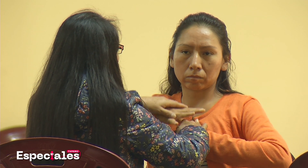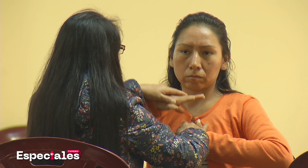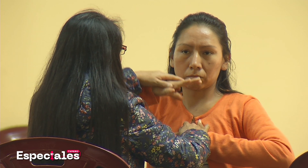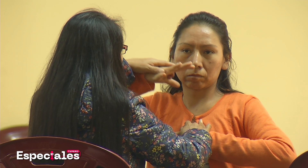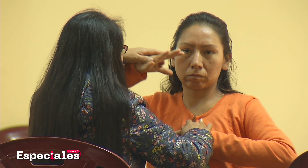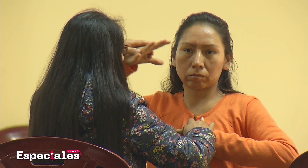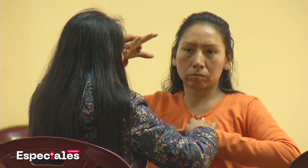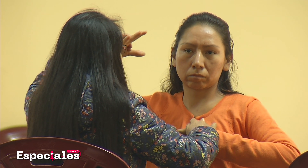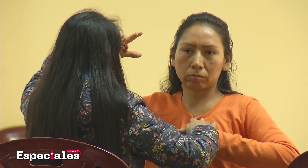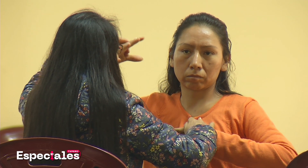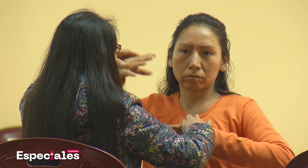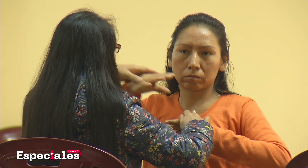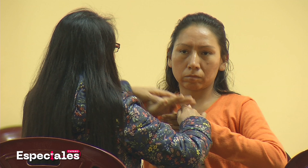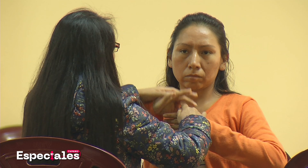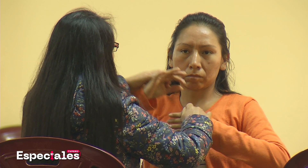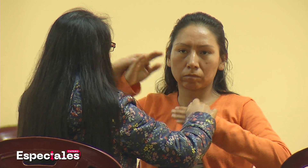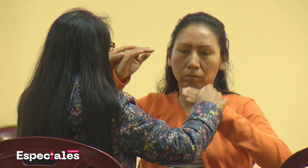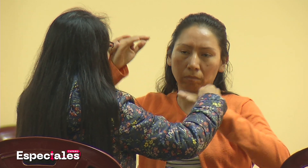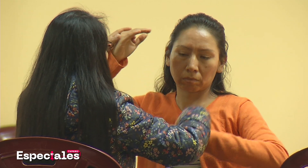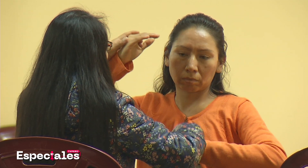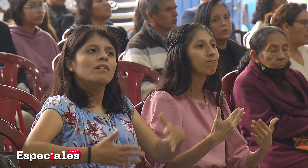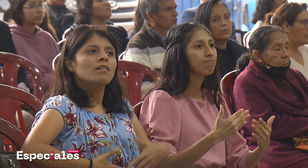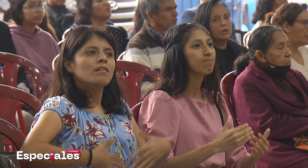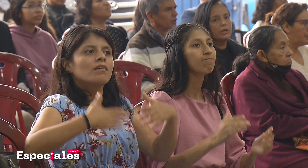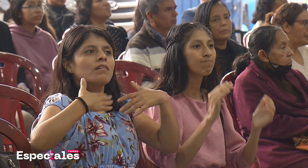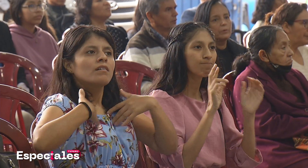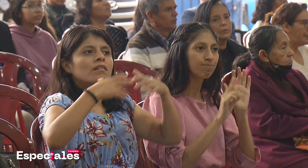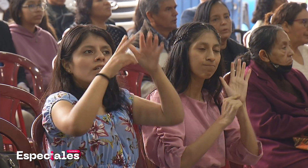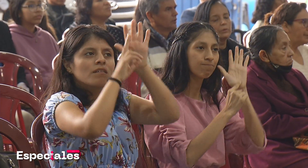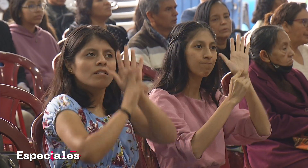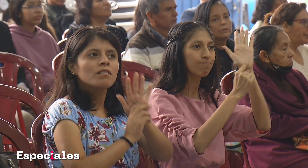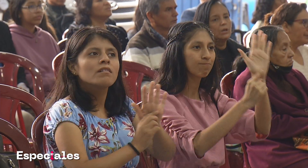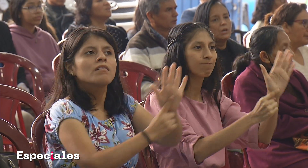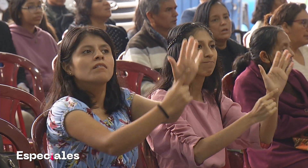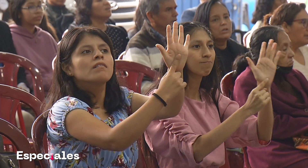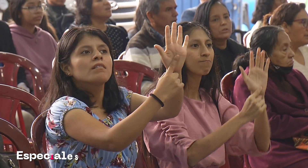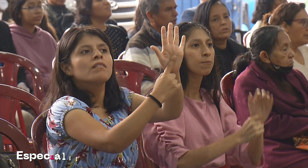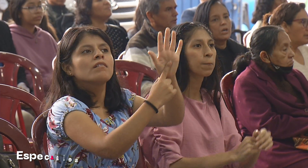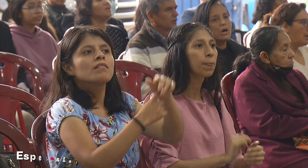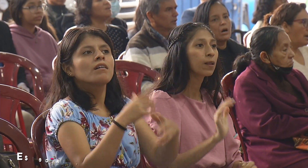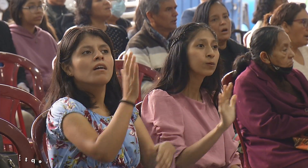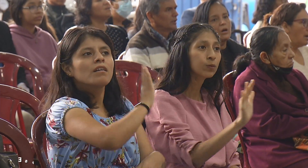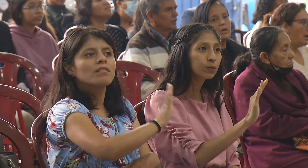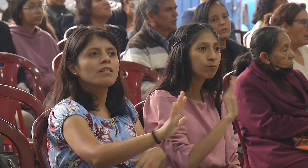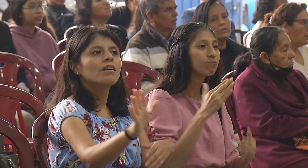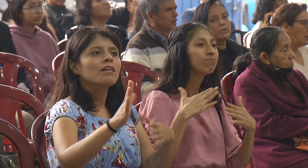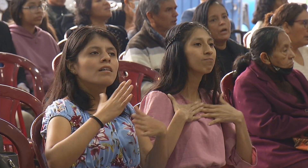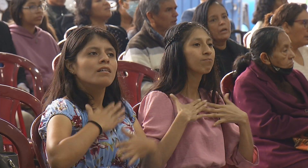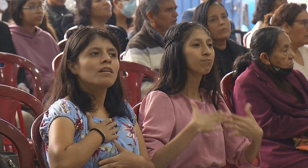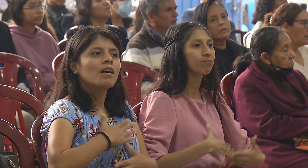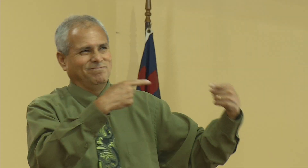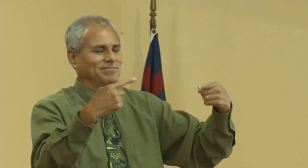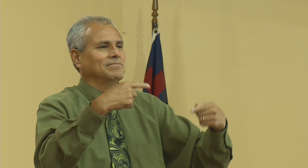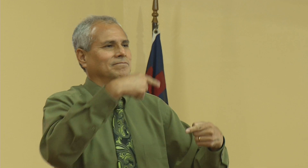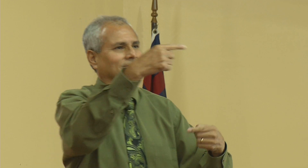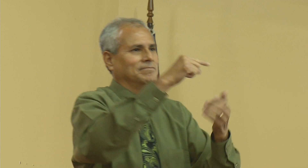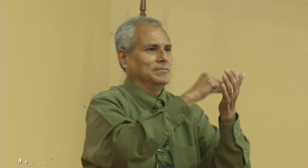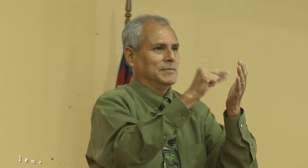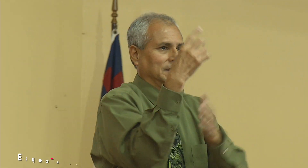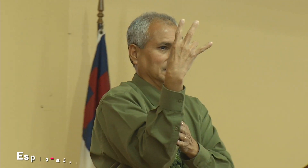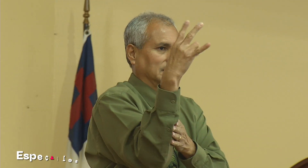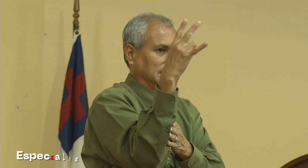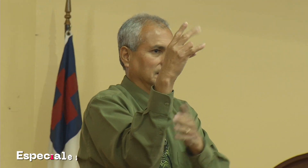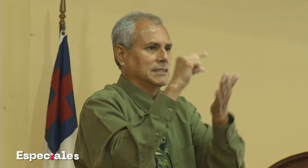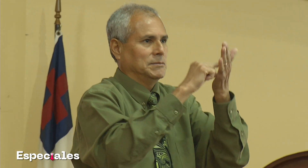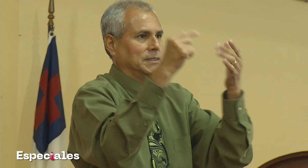las personas hipoacústicas o también con pérdida auditiva profunda o leve. No olvidemos que sabemos